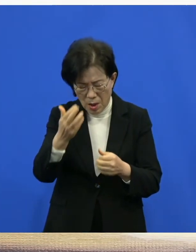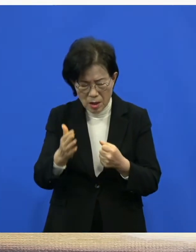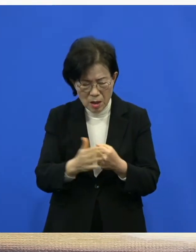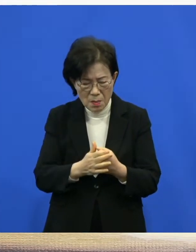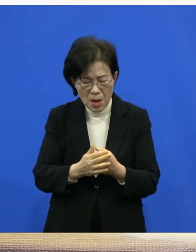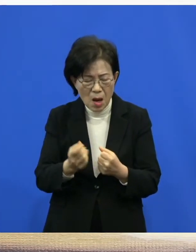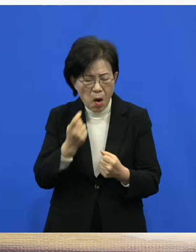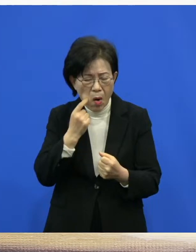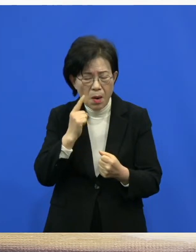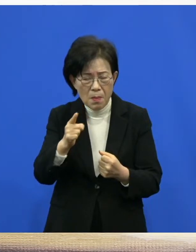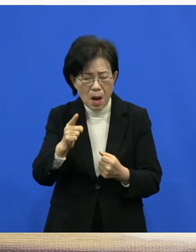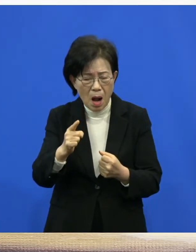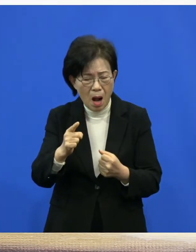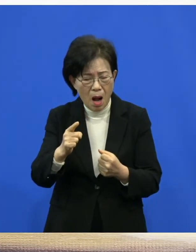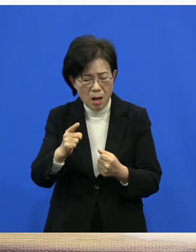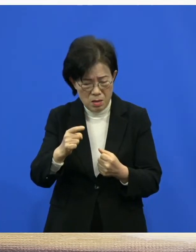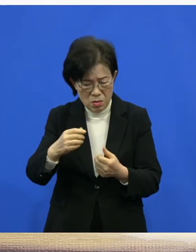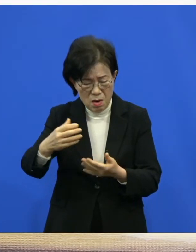뭘 빼앗으려고 그런다.